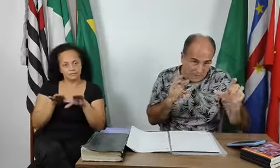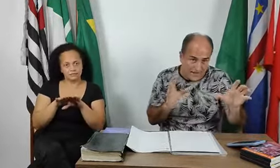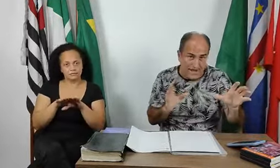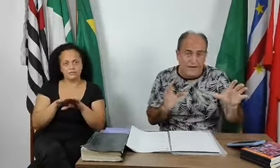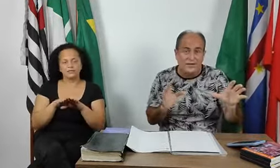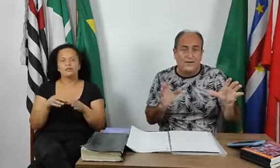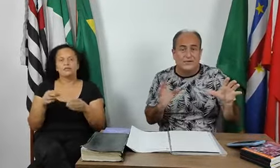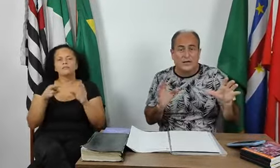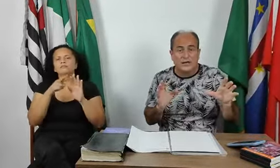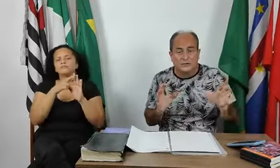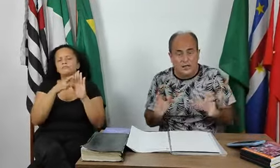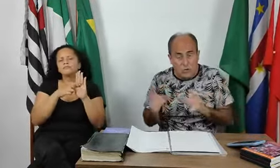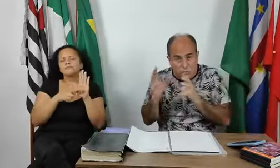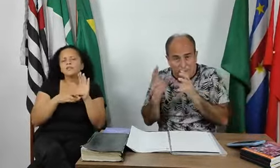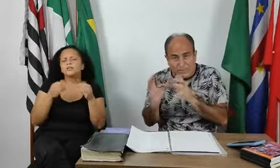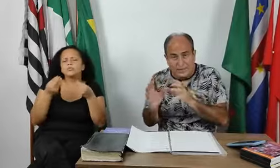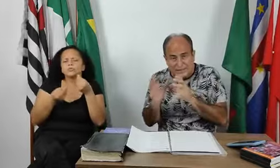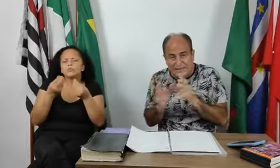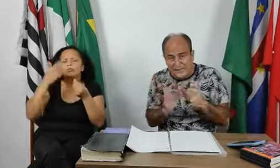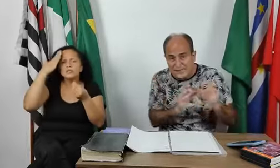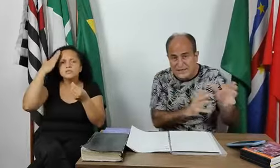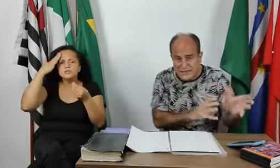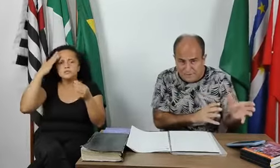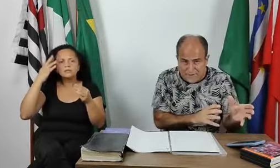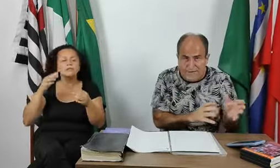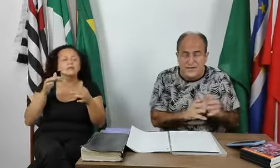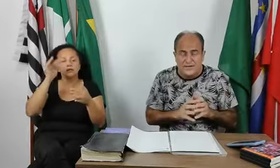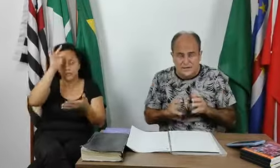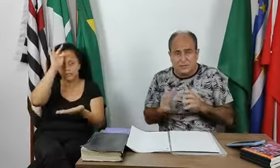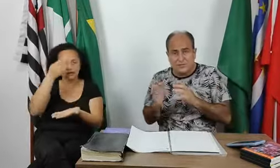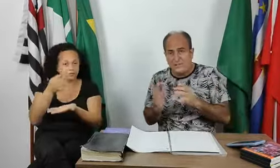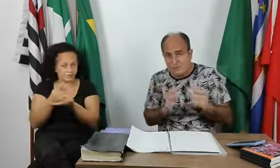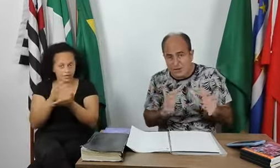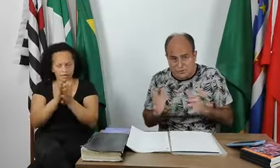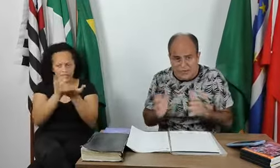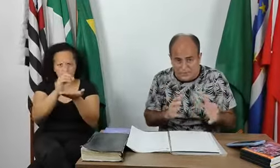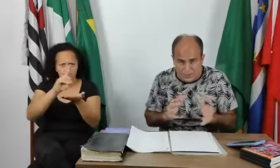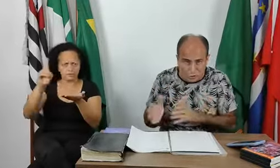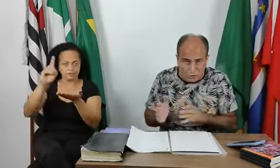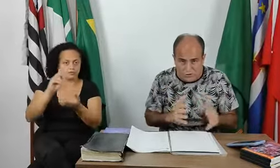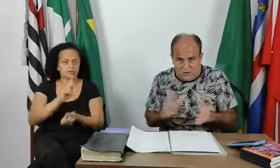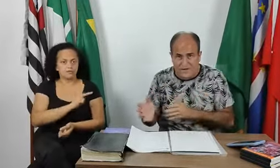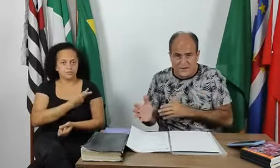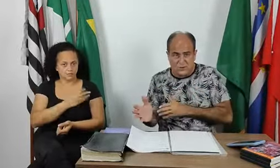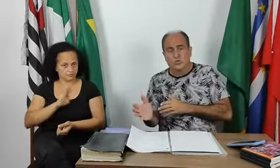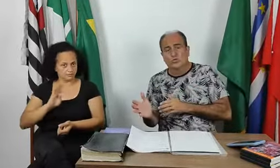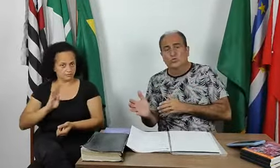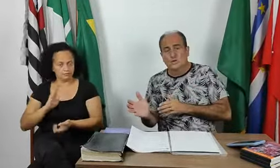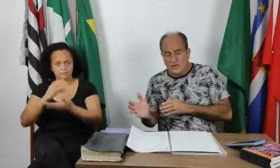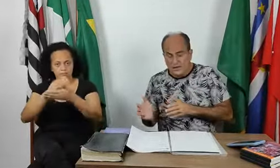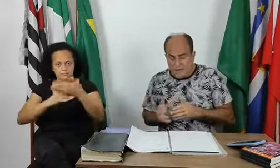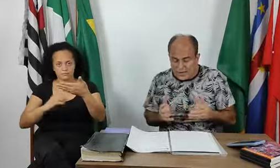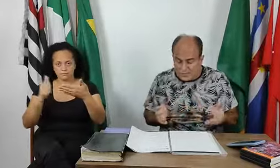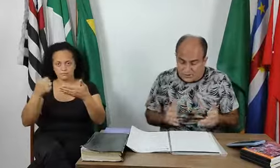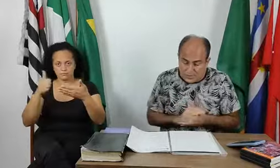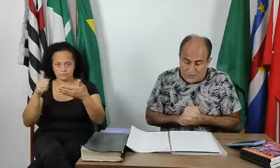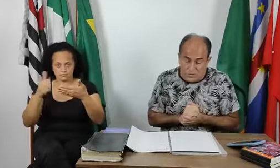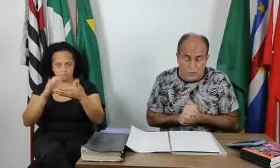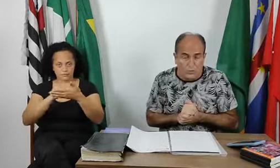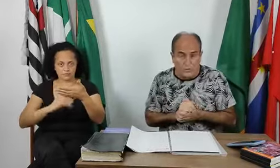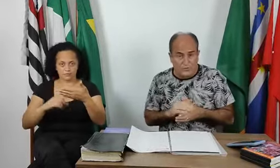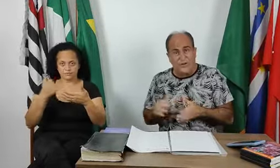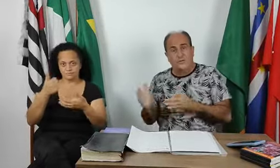da fé, Como a Bíblia define a fé, segundo Hebreus capítulo 11, verso 1. Falamos